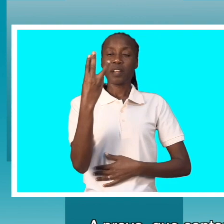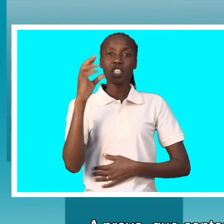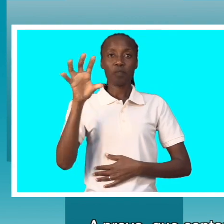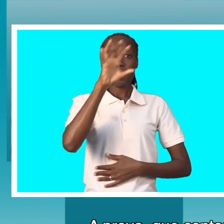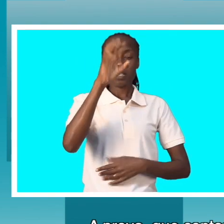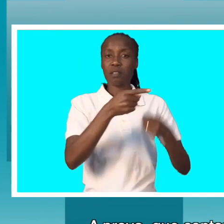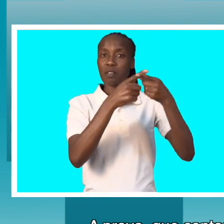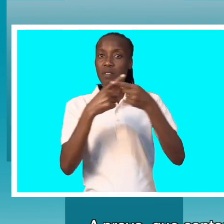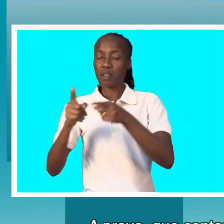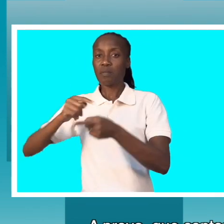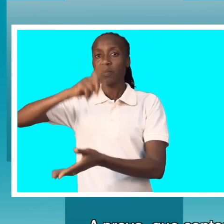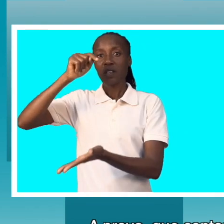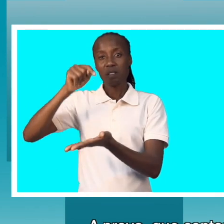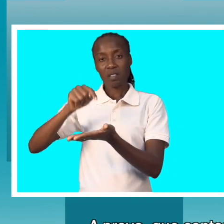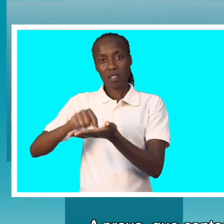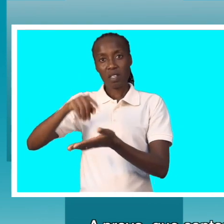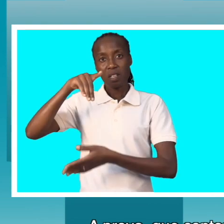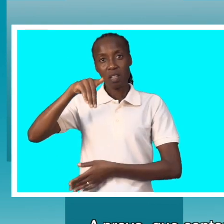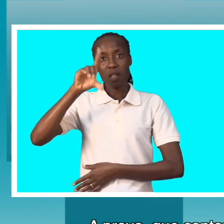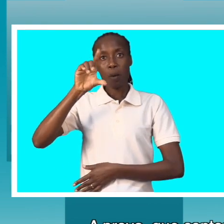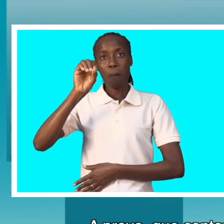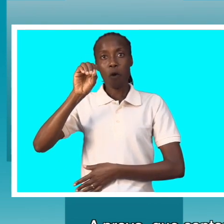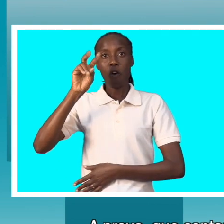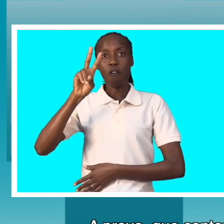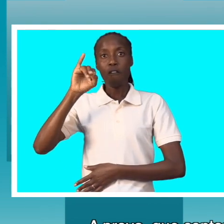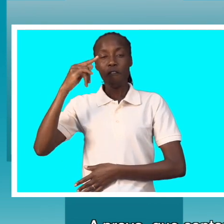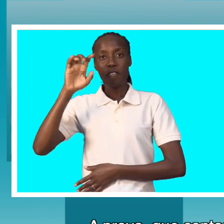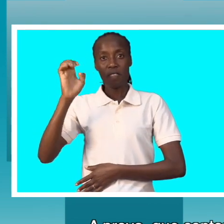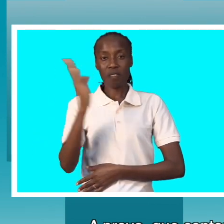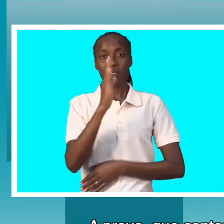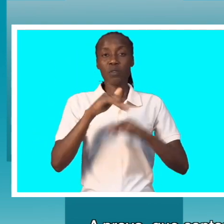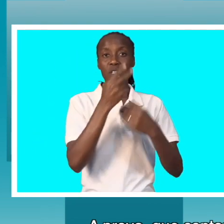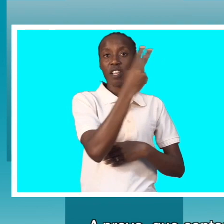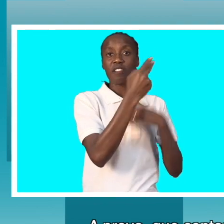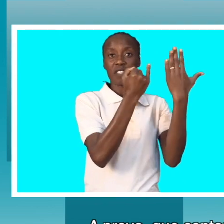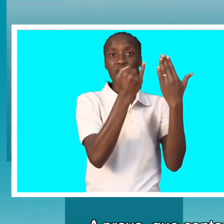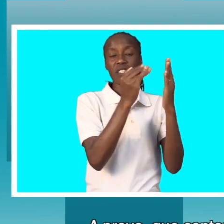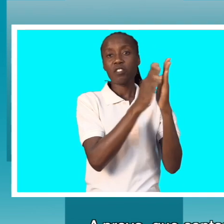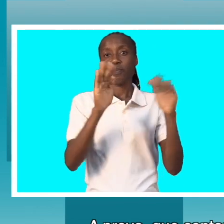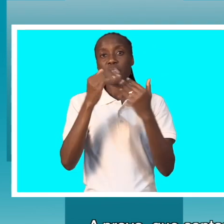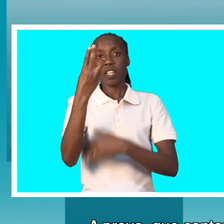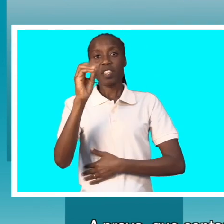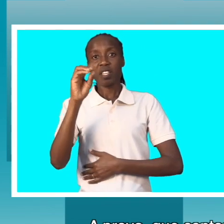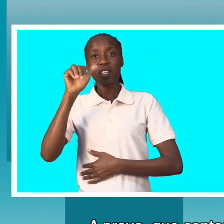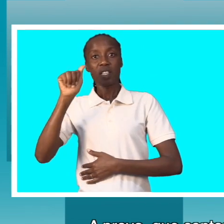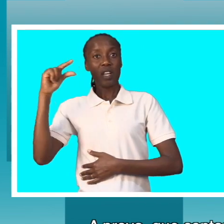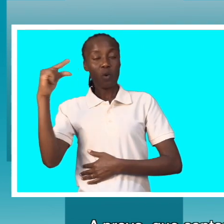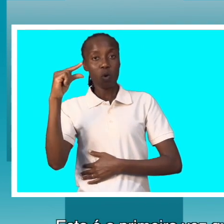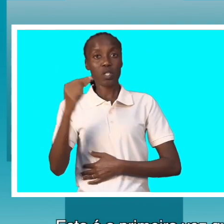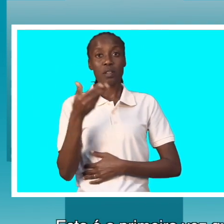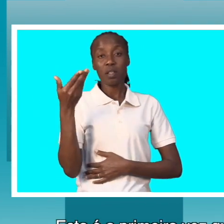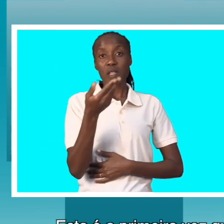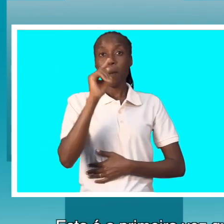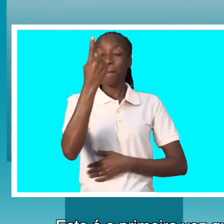países, decorreu na cidade de Plovitz, na Bélgica, de 26 a 30 de agosto último.